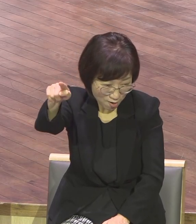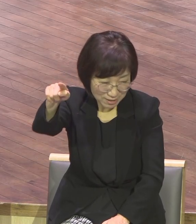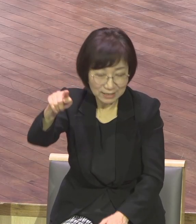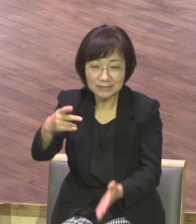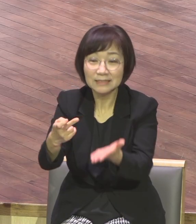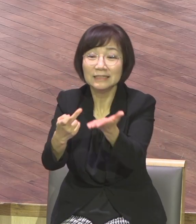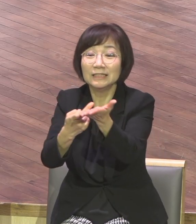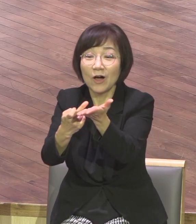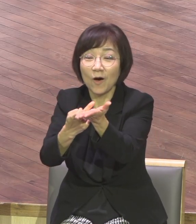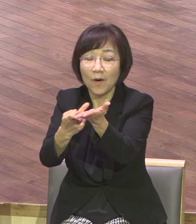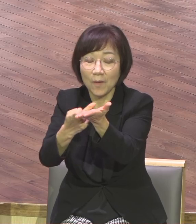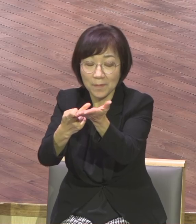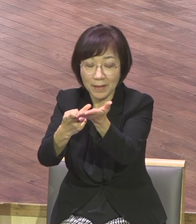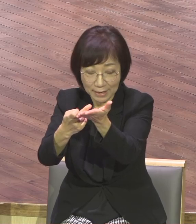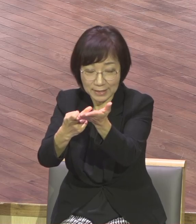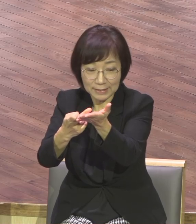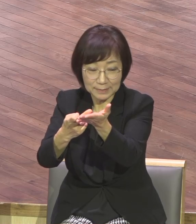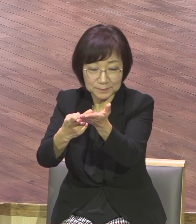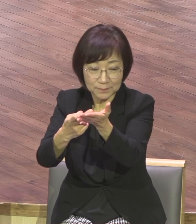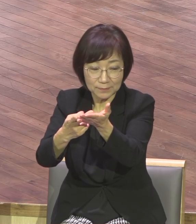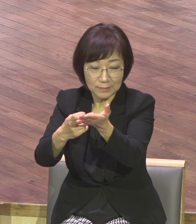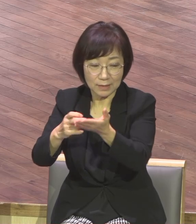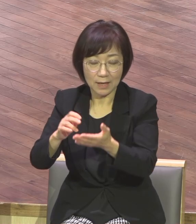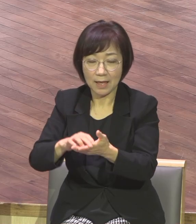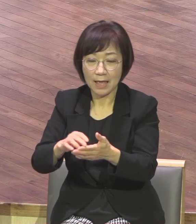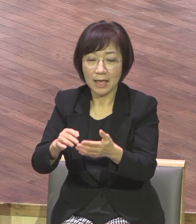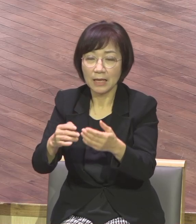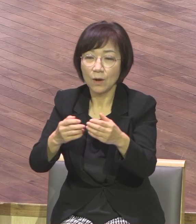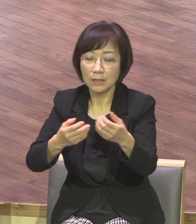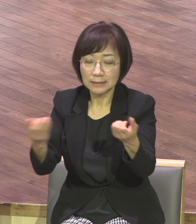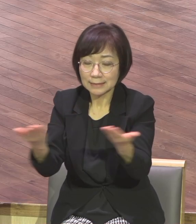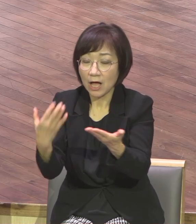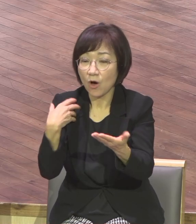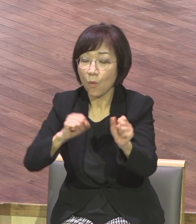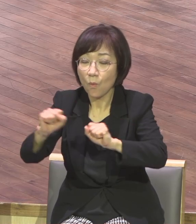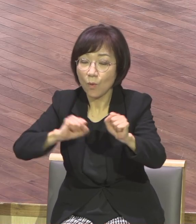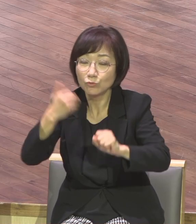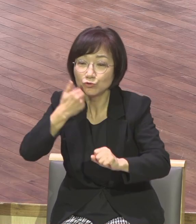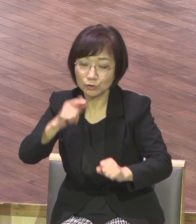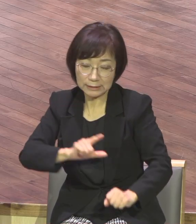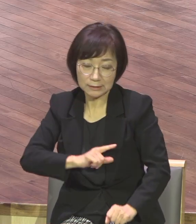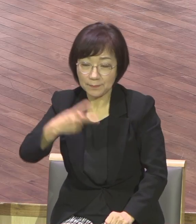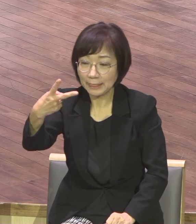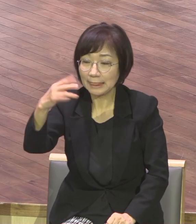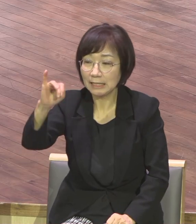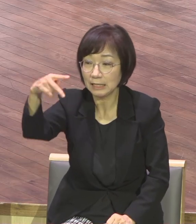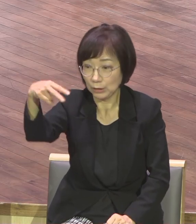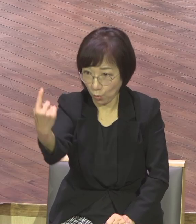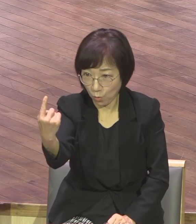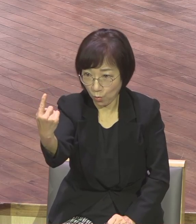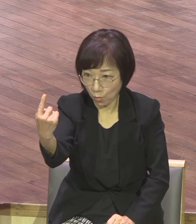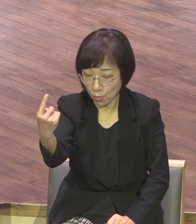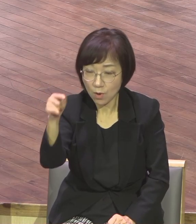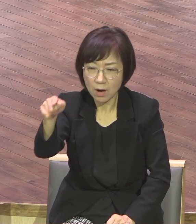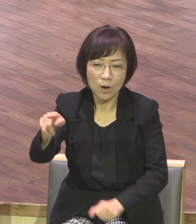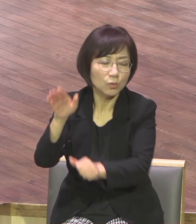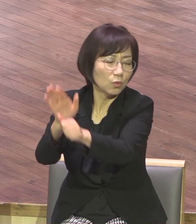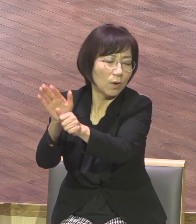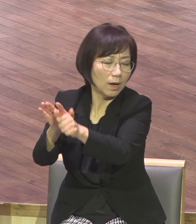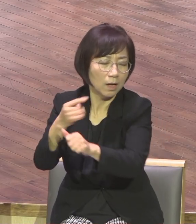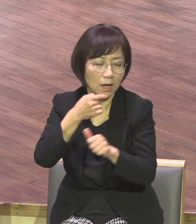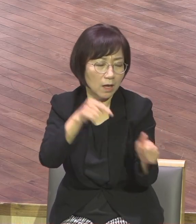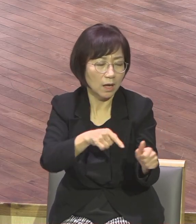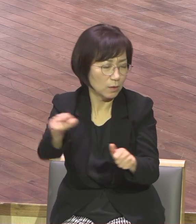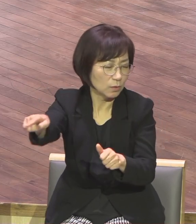섬에 이 전도하고 있던 이 디도를 좀 더 가서 도와주라. 이때 두기고는 뭐 아무 말 없이 그